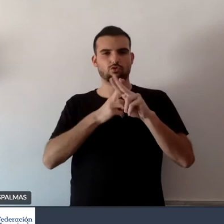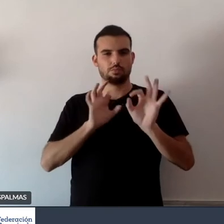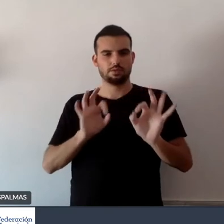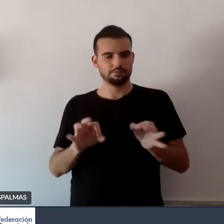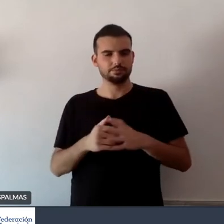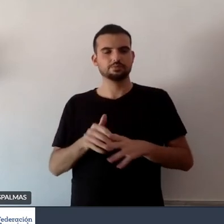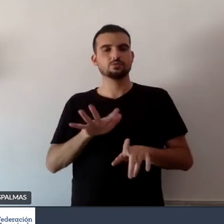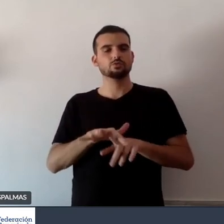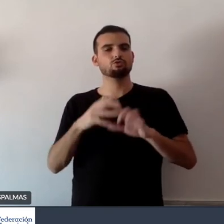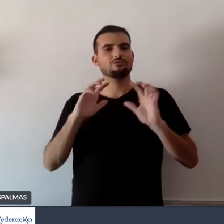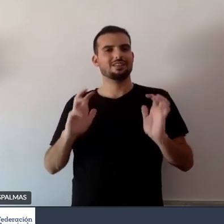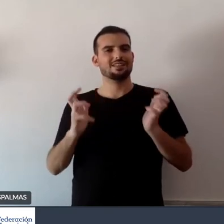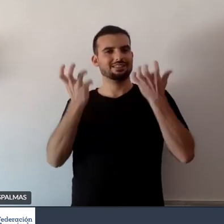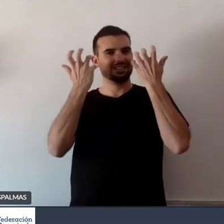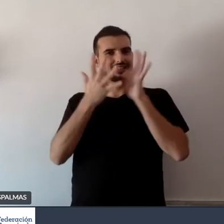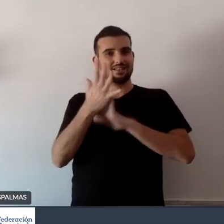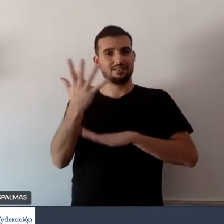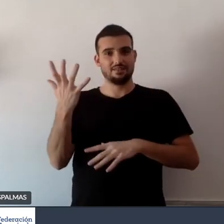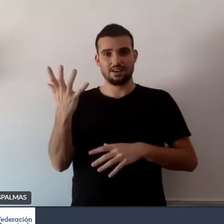Situaciones de rescate